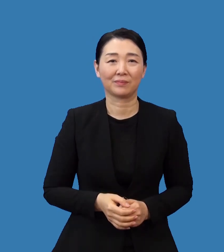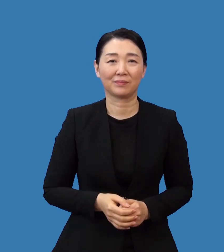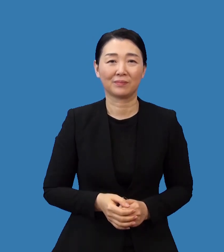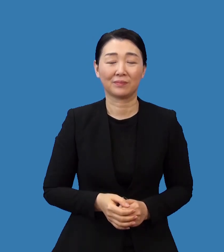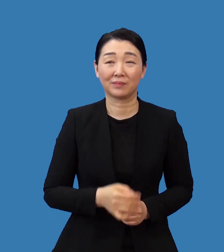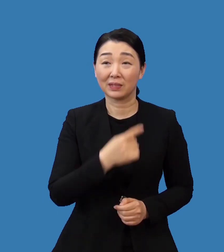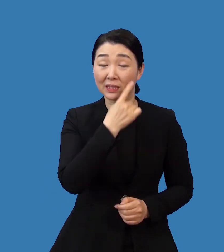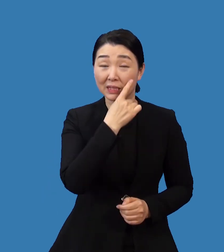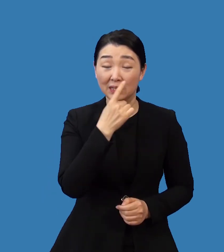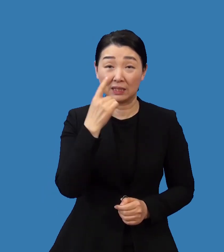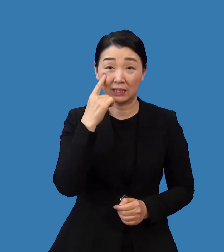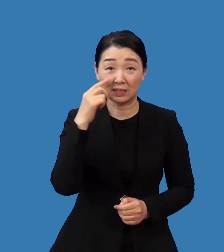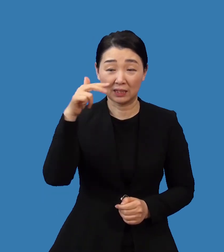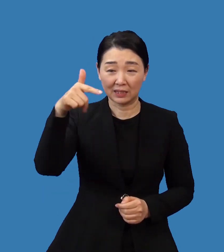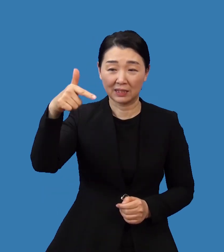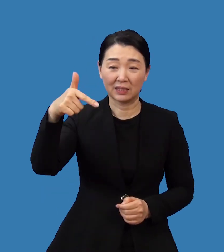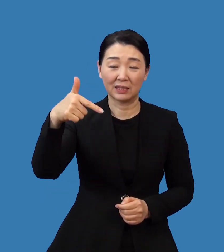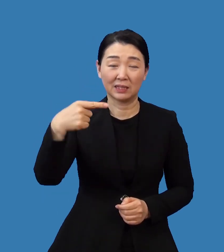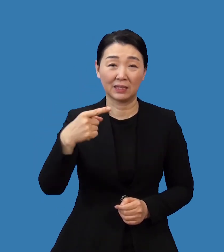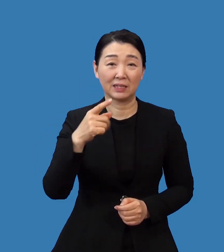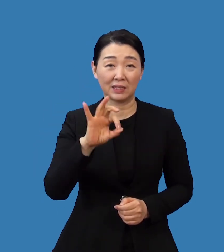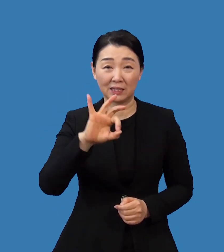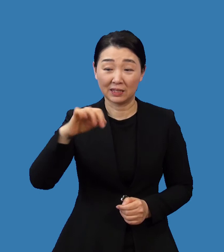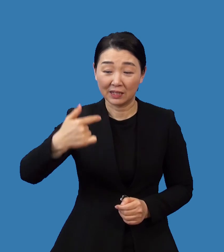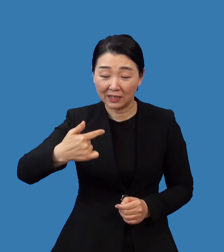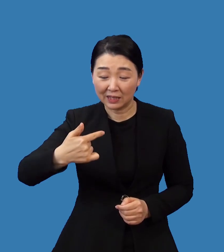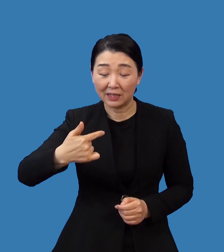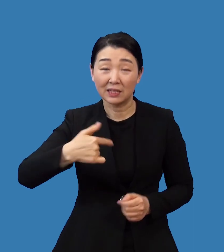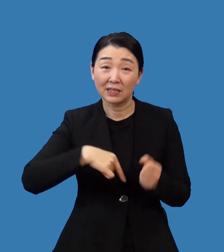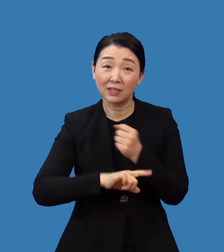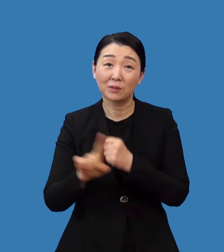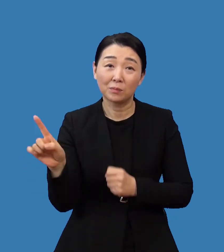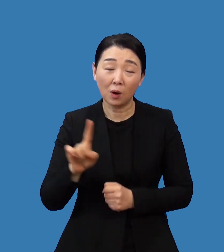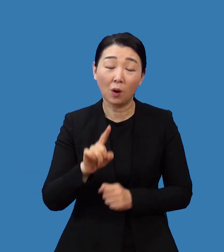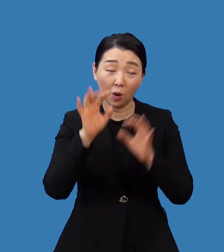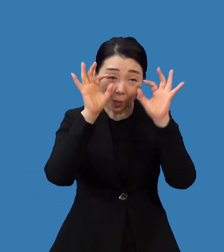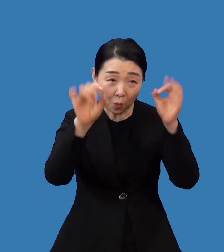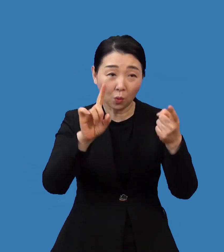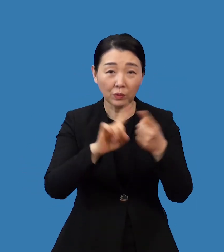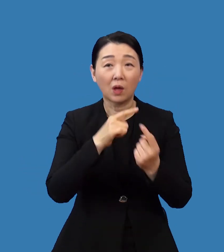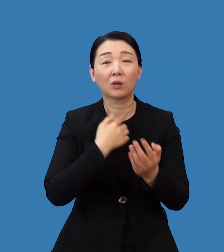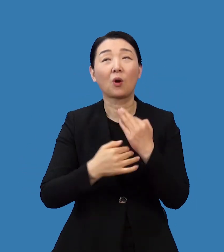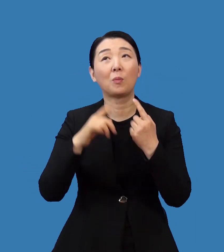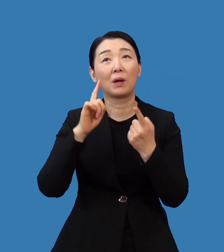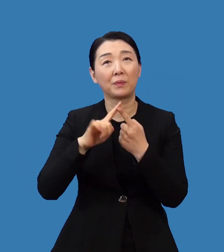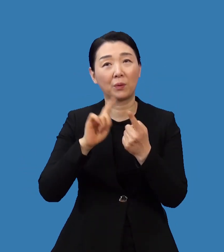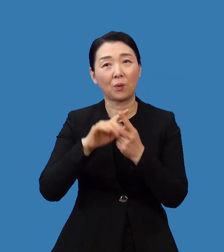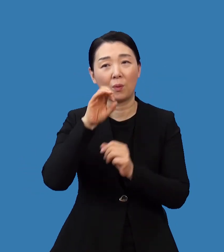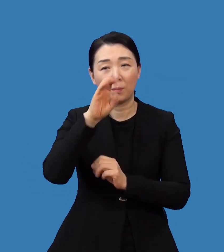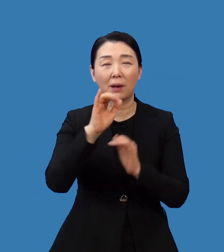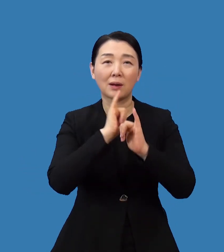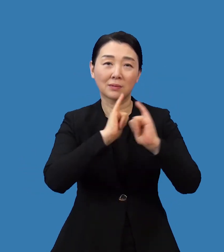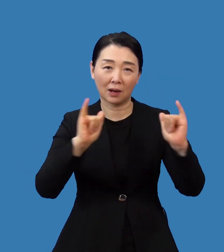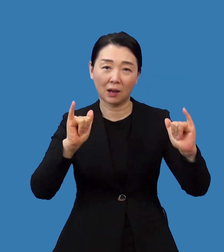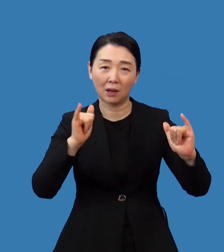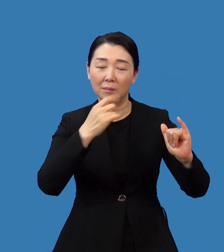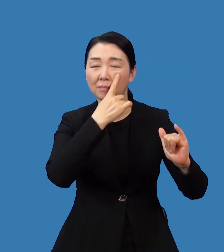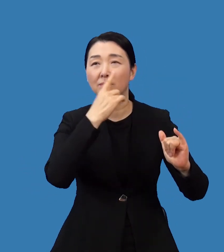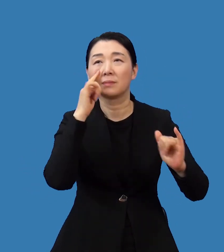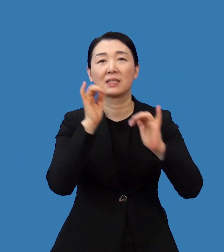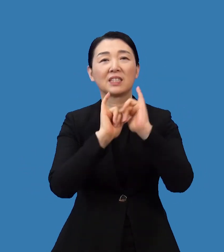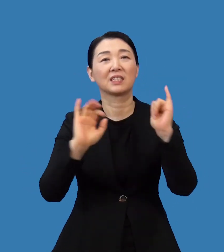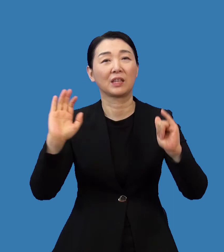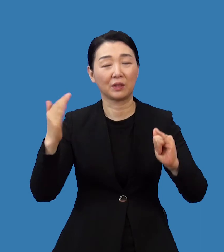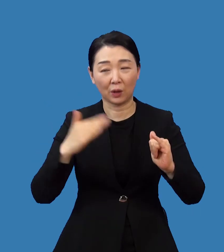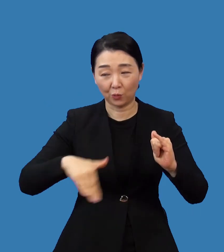증인이 뭡니까? 본대로, 경험한 대로, 그대로 말하는 사람이 증인이 아닙니까? 우리가 예수님의